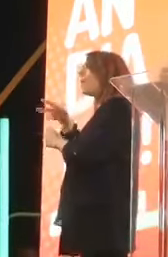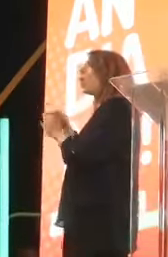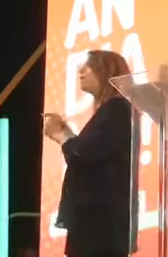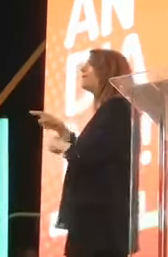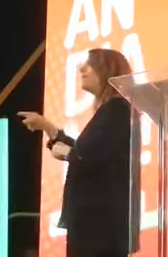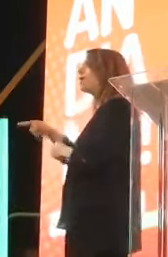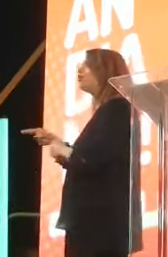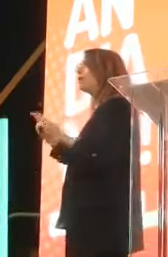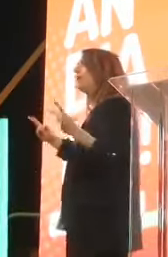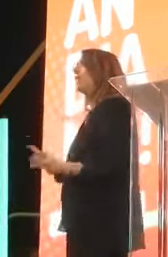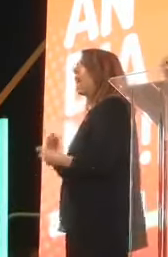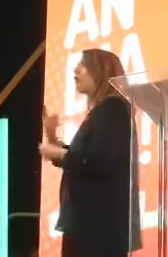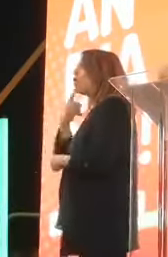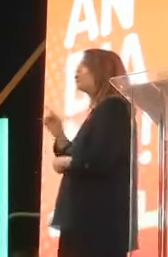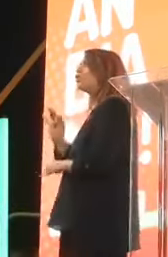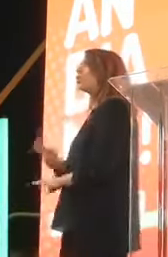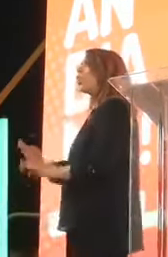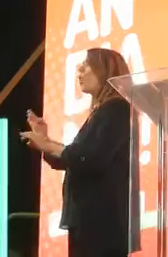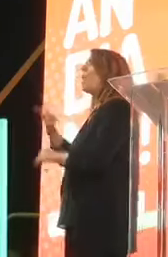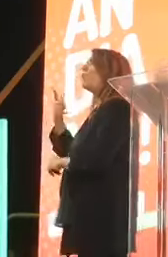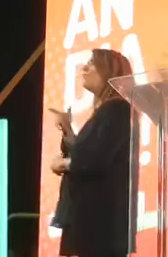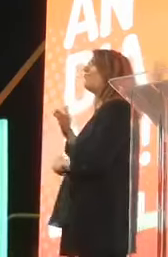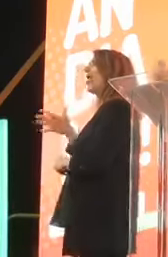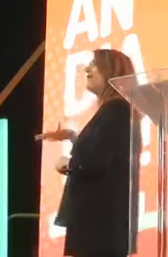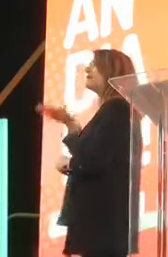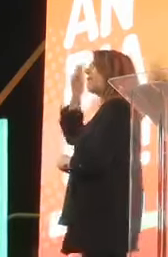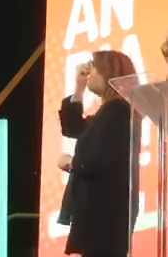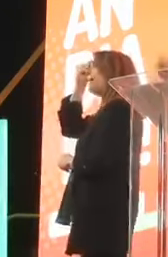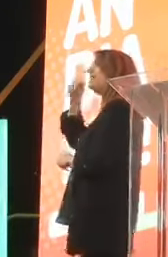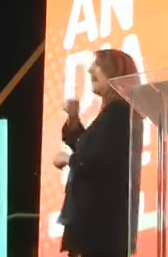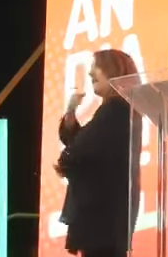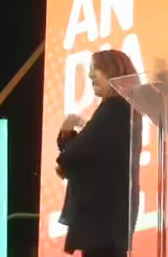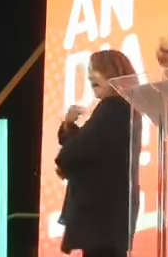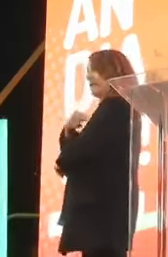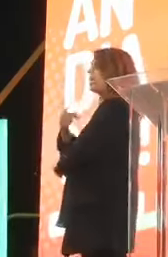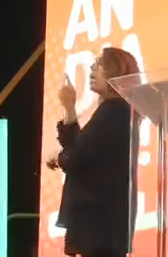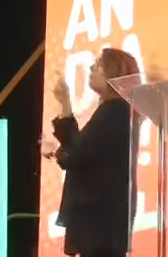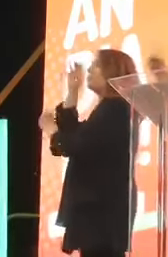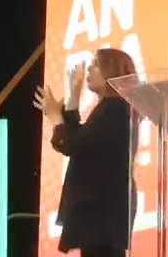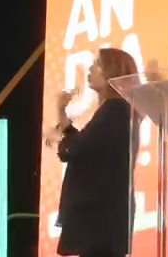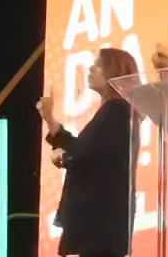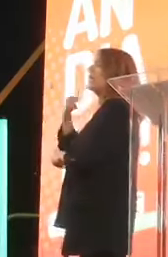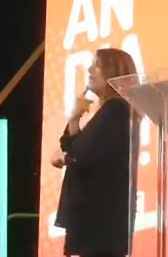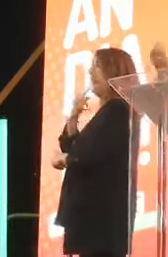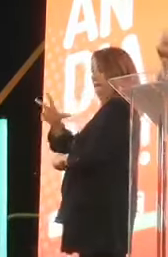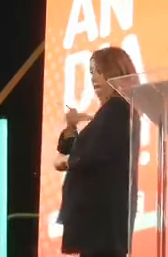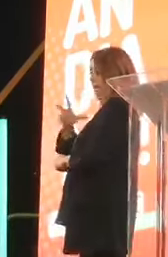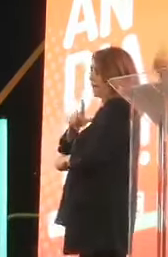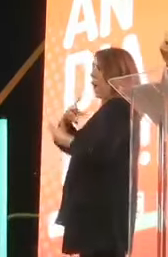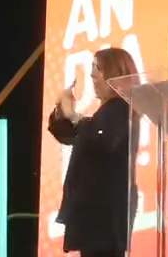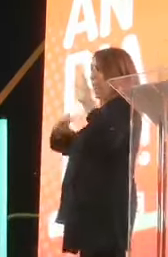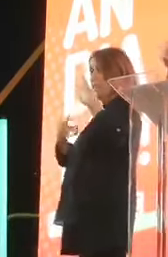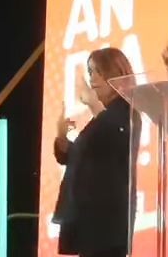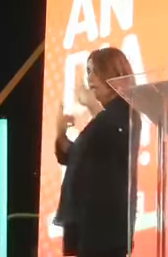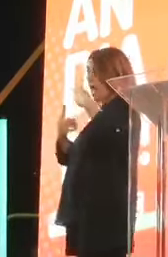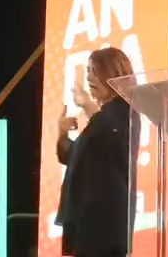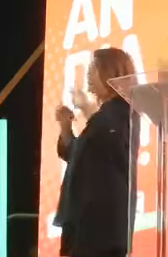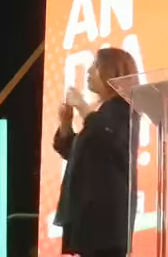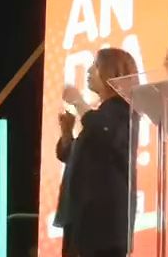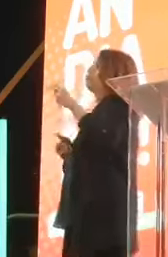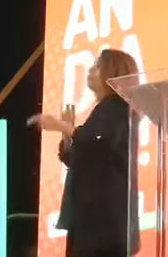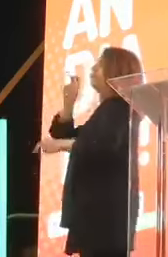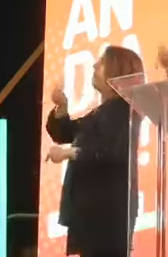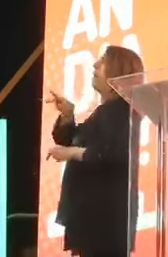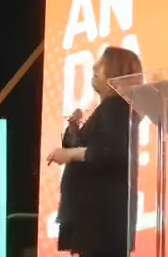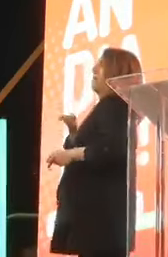Perché la destra pensa che la sanità sia quella per cui chi è ricco può saltare le liste d'attesa infinite per andare dal privato